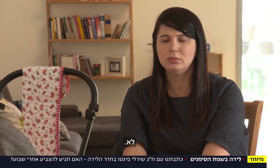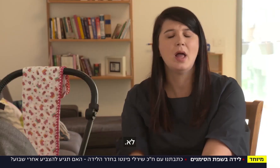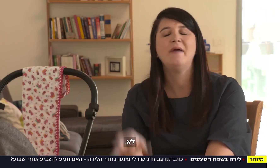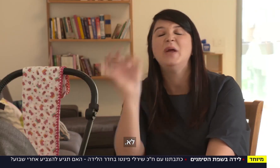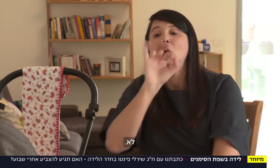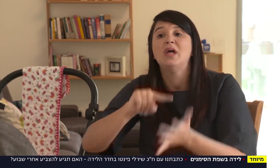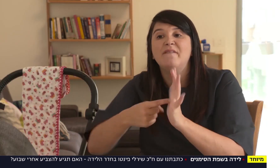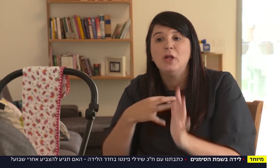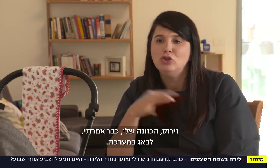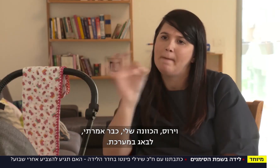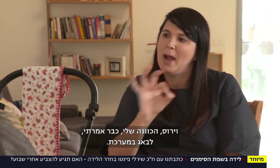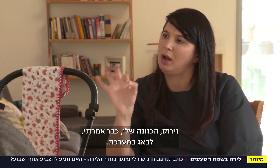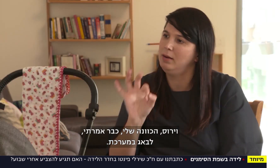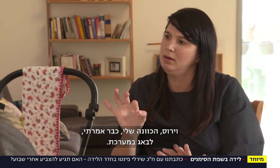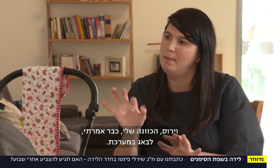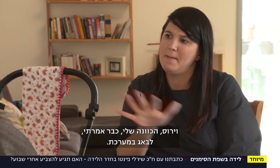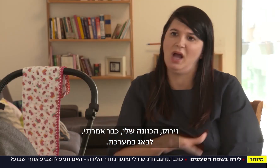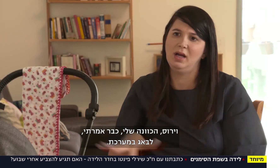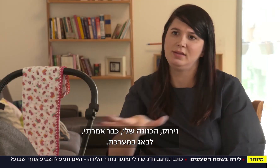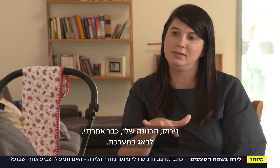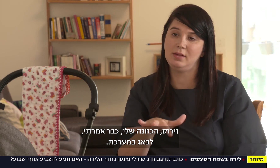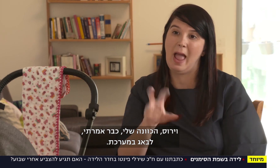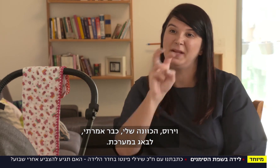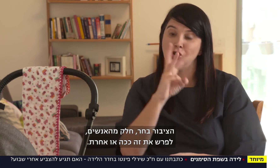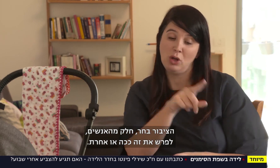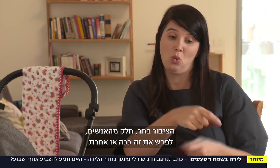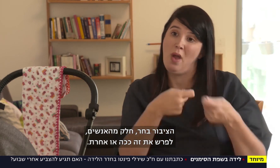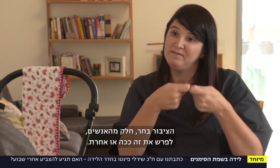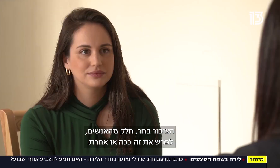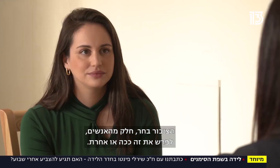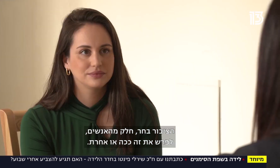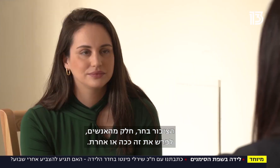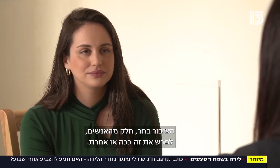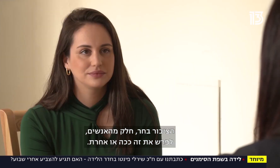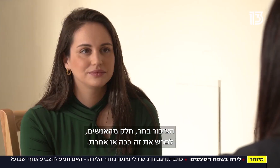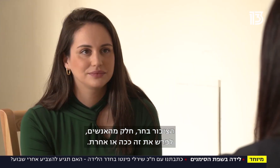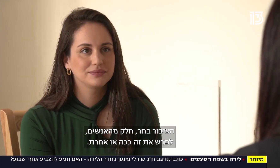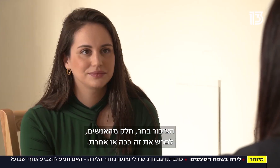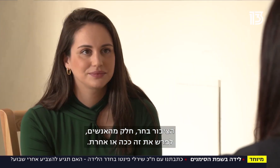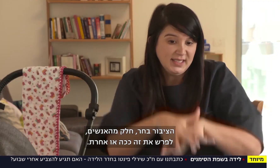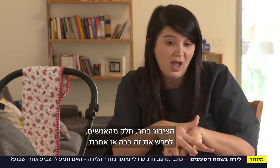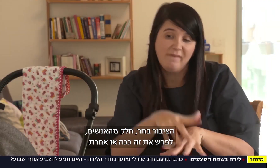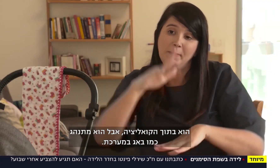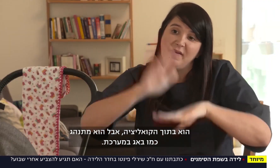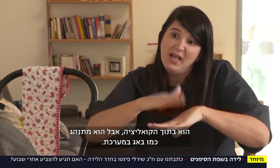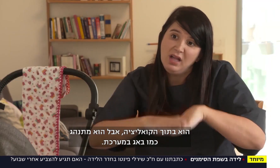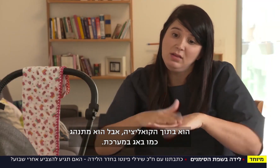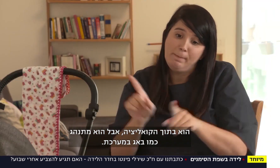לא. וירוס הכוונה שלי, אני כבר אמרתי, לבאג במערכת. ציבור בחר חלק מהאנשים לפרש את זה ככה או אחרת. הוא בתוך